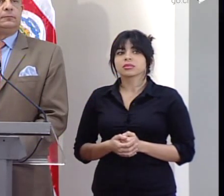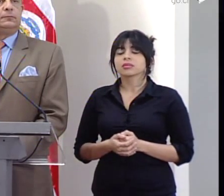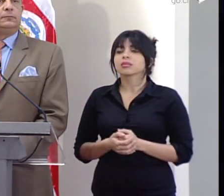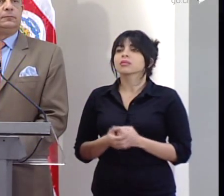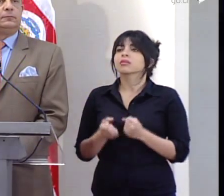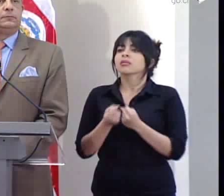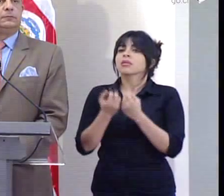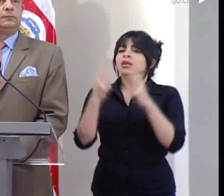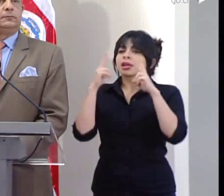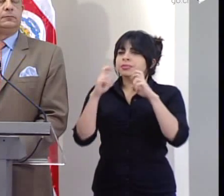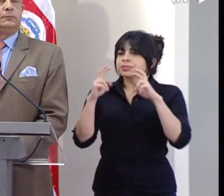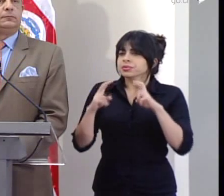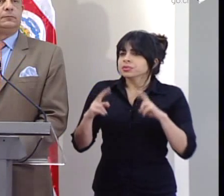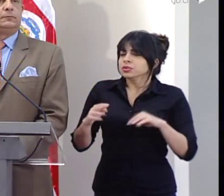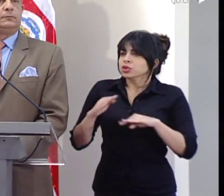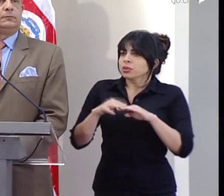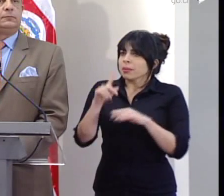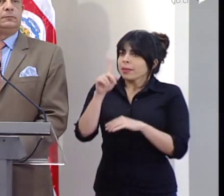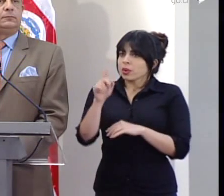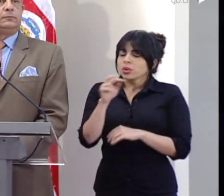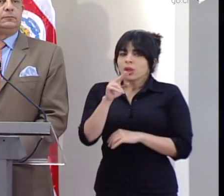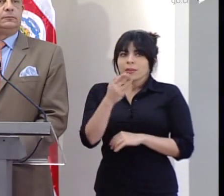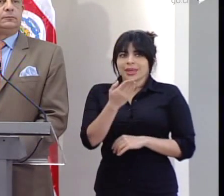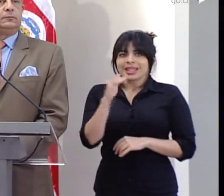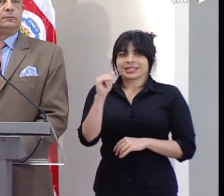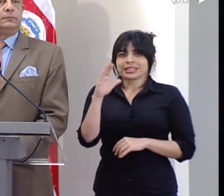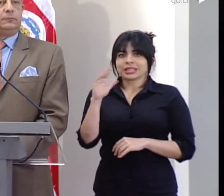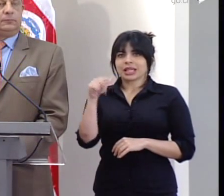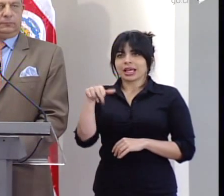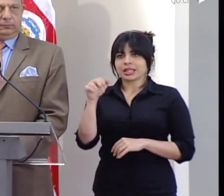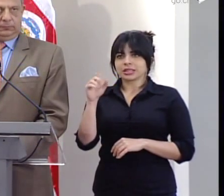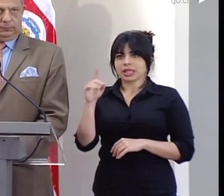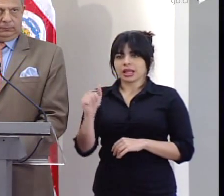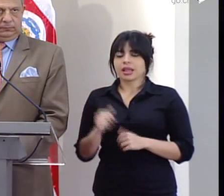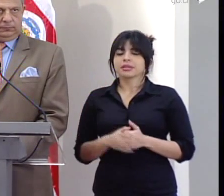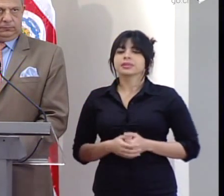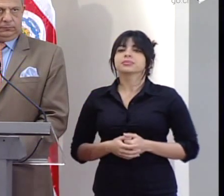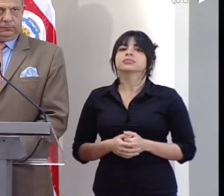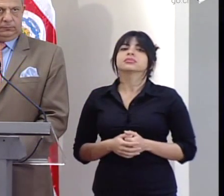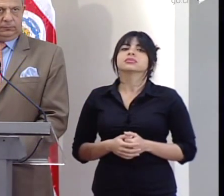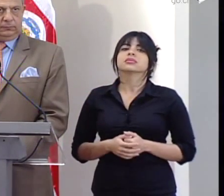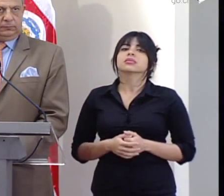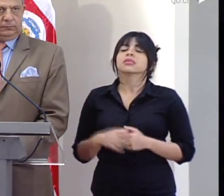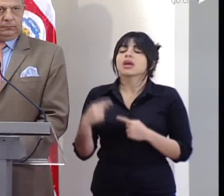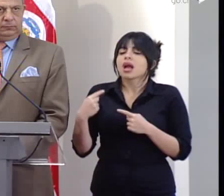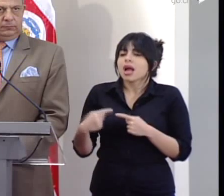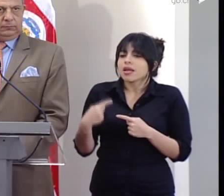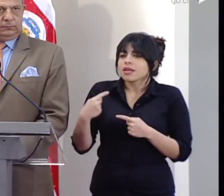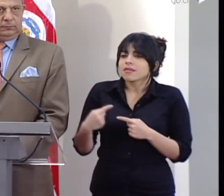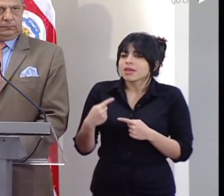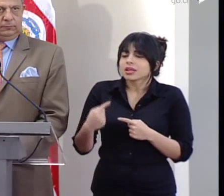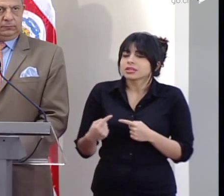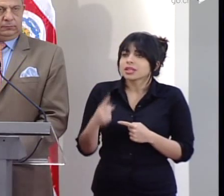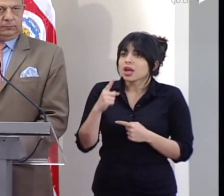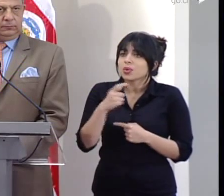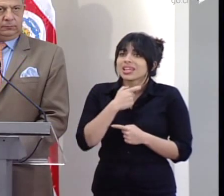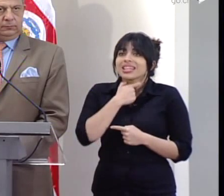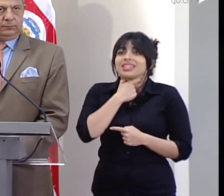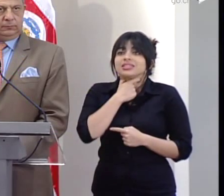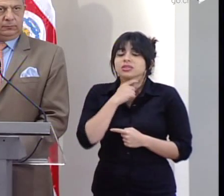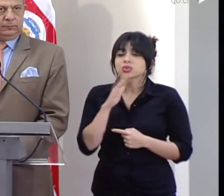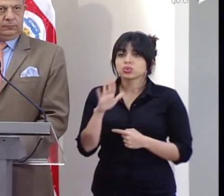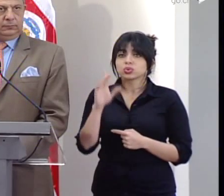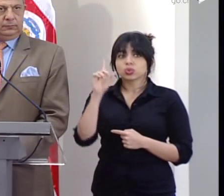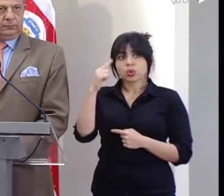Ahondando sobre la pregunta de la colega Jessica Quesada, cada vez que hay una crisis en su